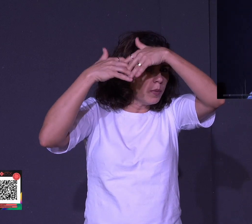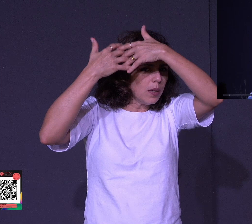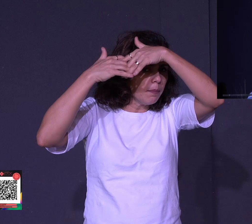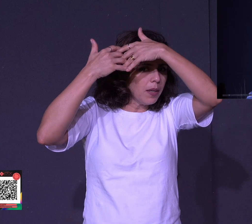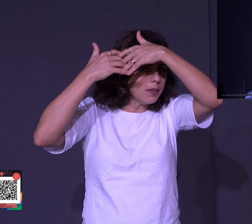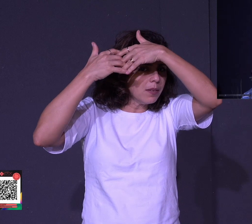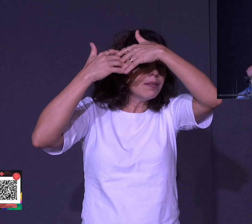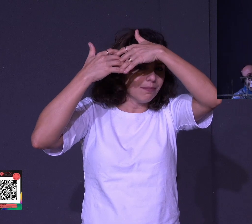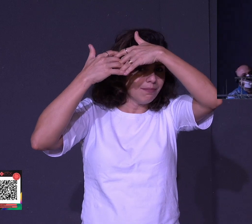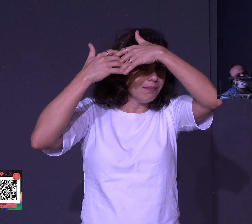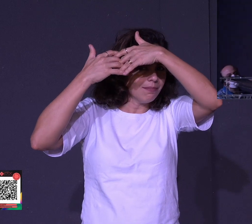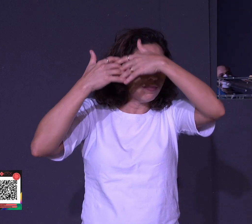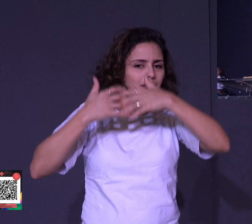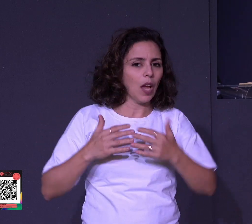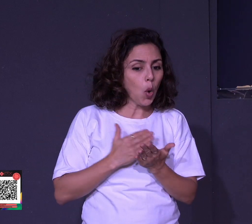rendido, procure ajuda.